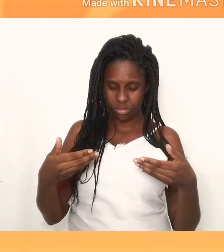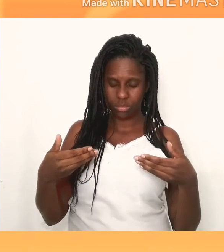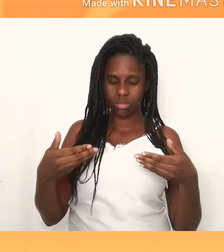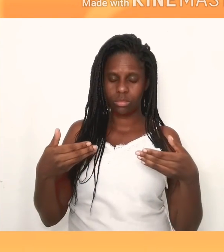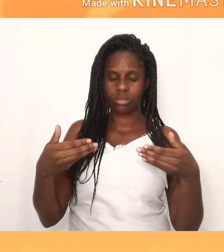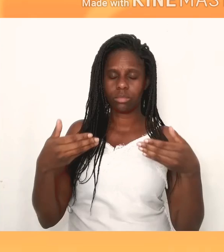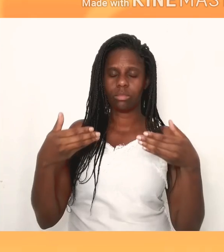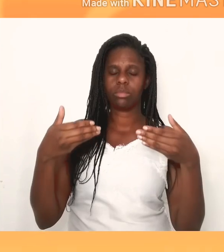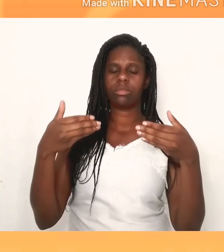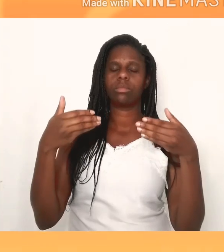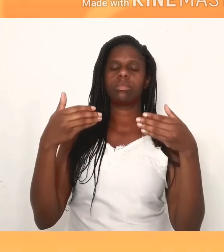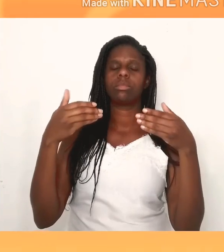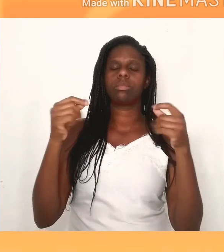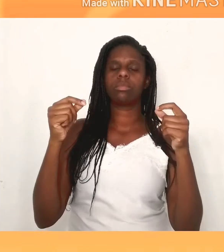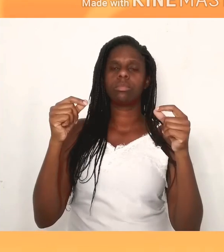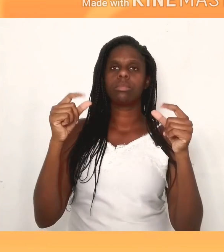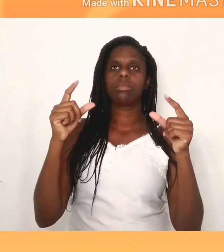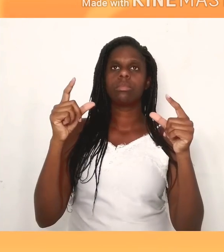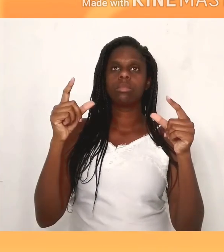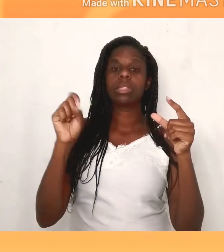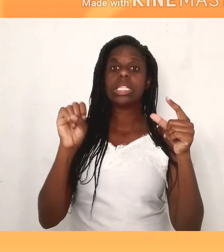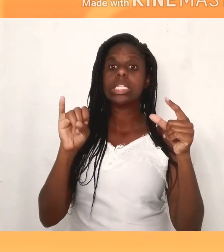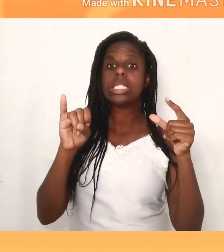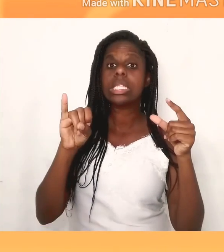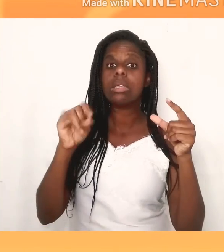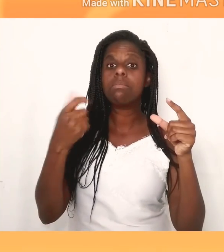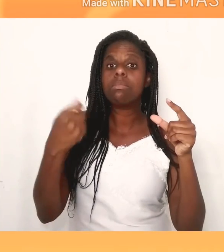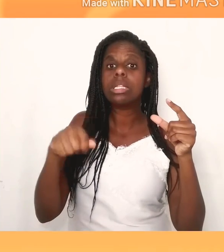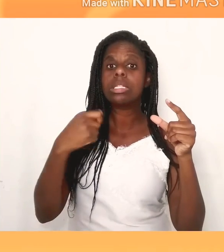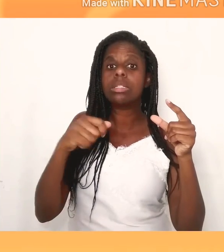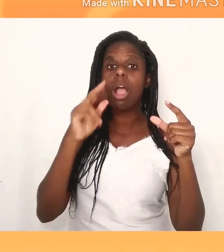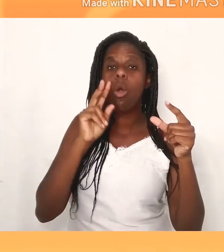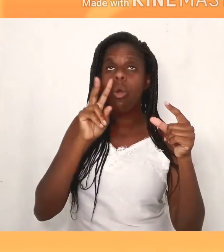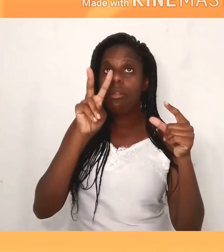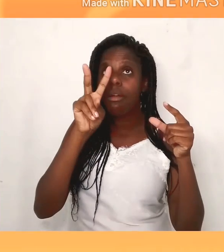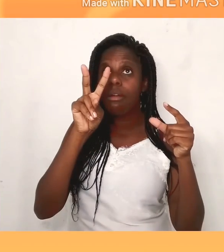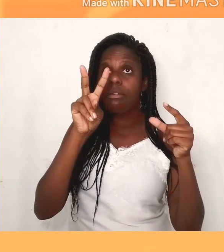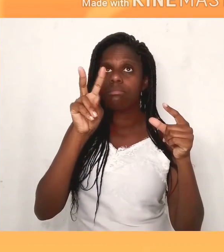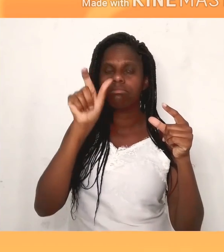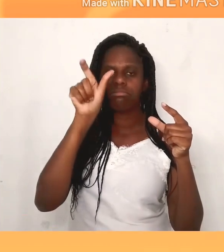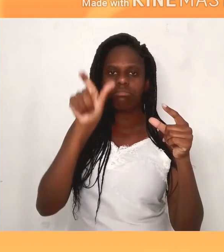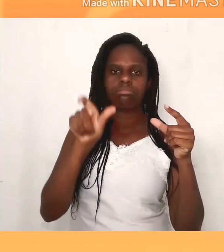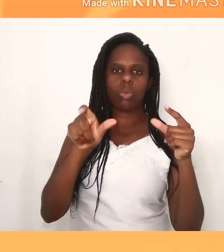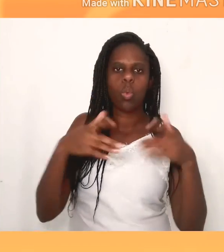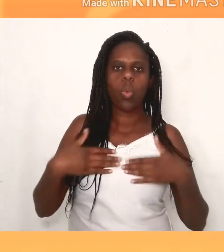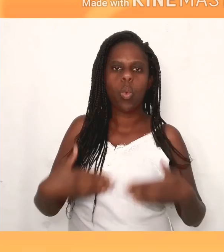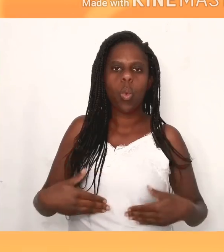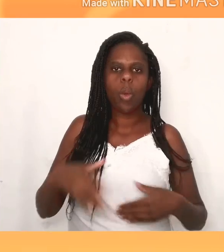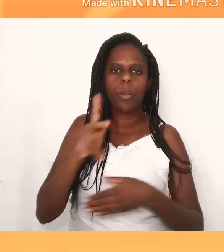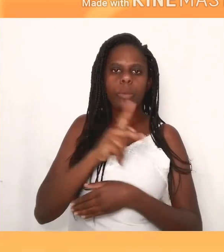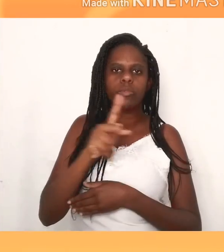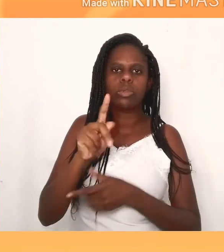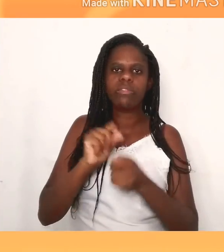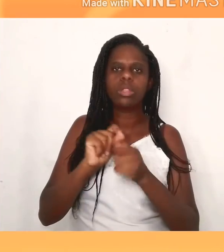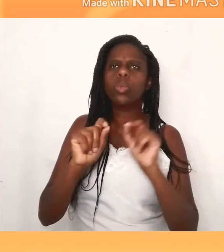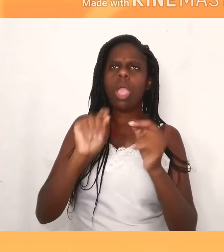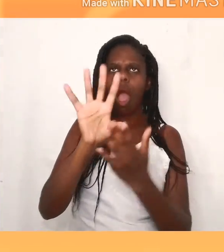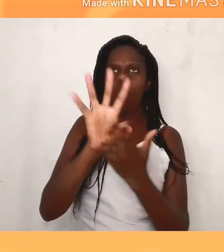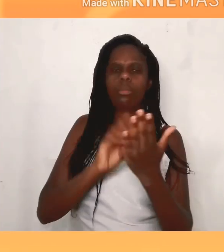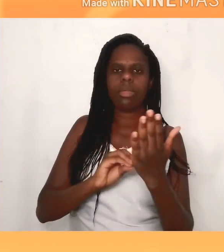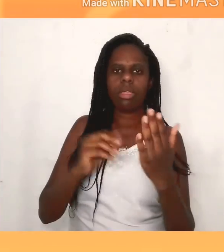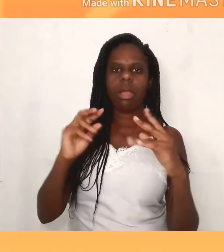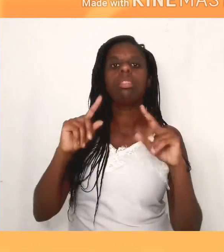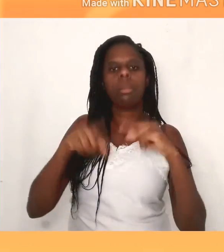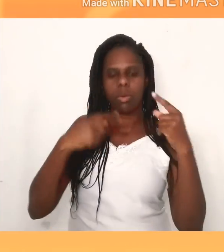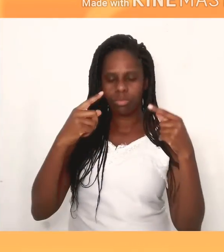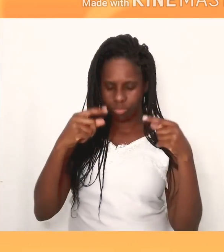retornar a cabeça, abrir os olhos de novo quando você precisa novamente visualizar o que o corpo do professor